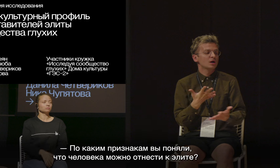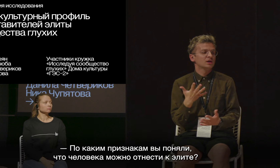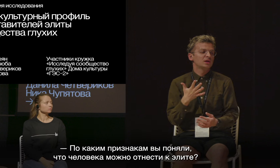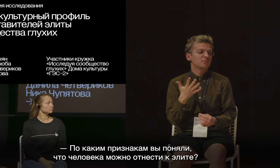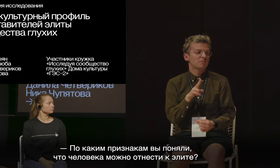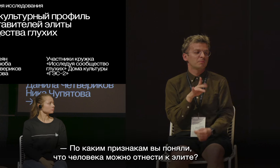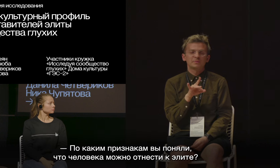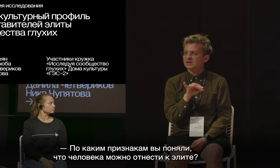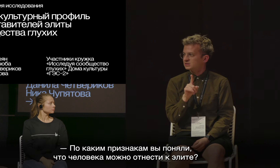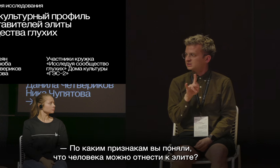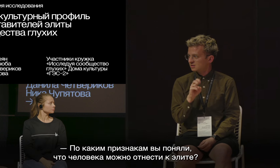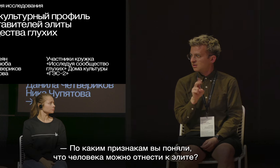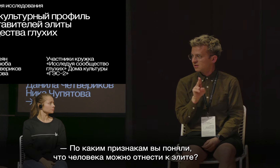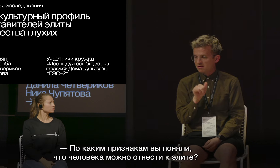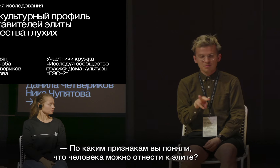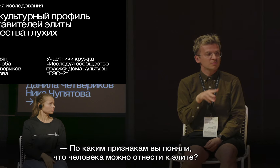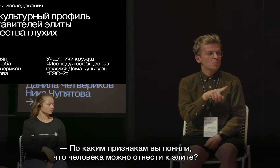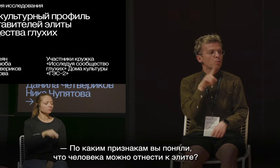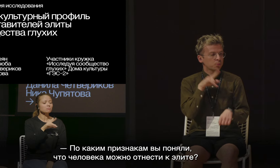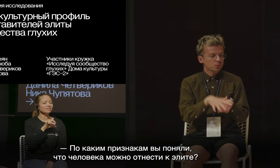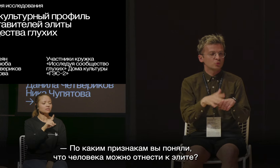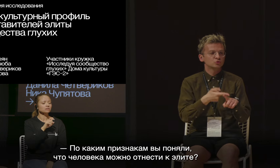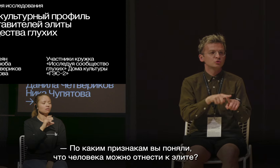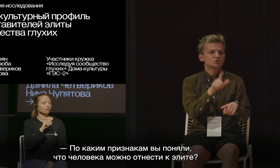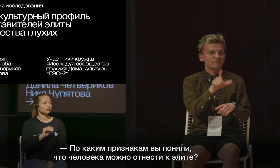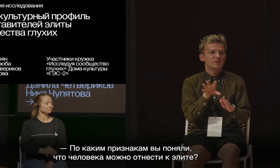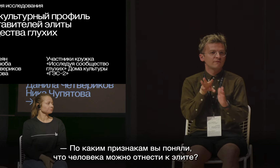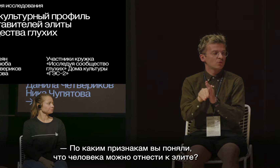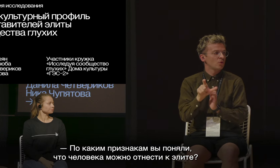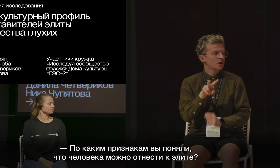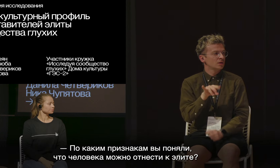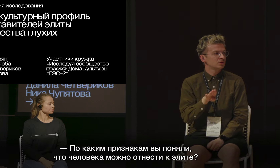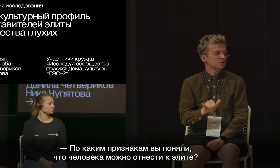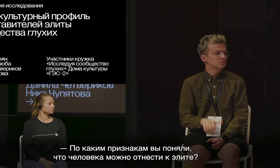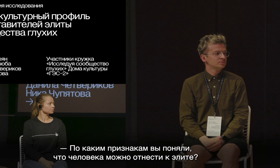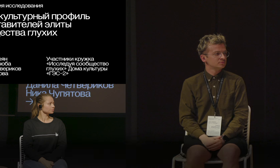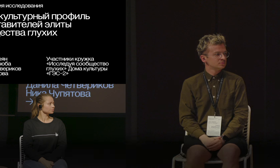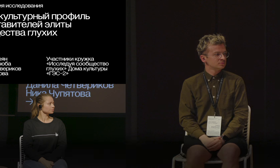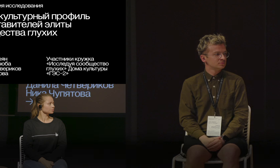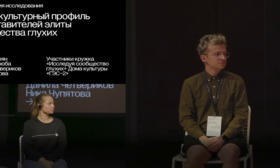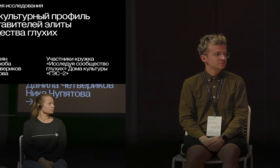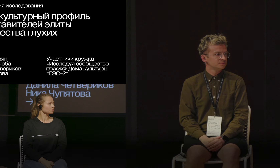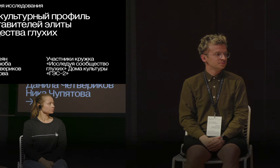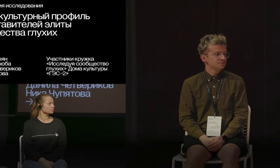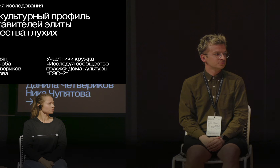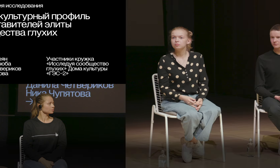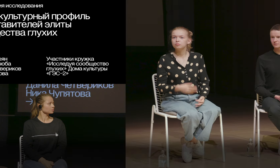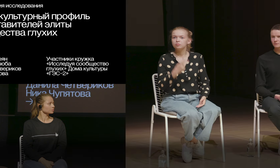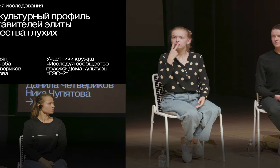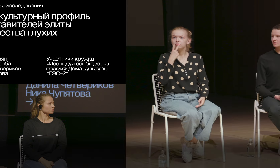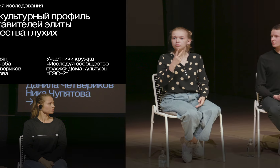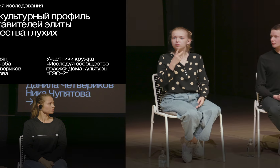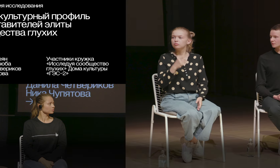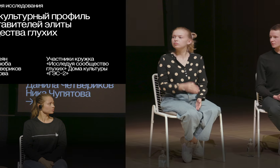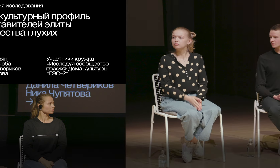Еще раз повторим. По каким признакам, критериям вы понимали, что человека можно отнести к элите?